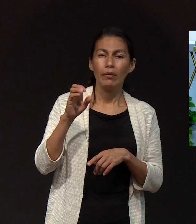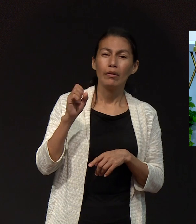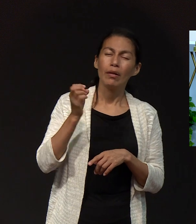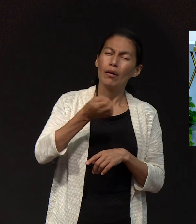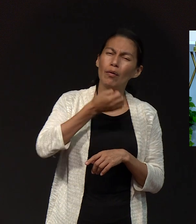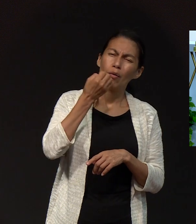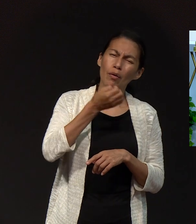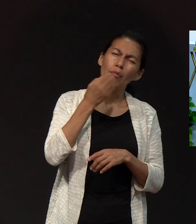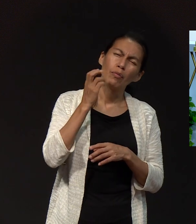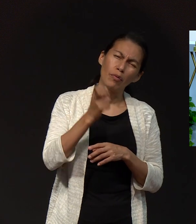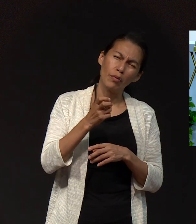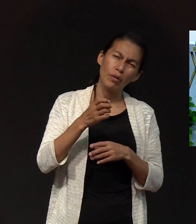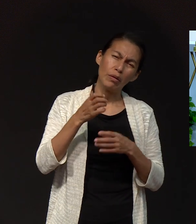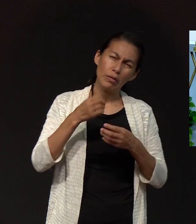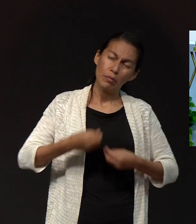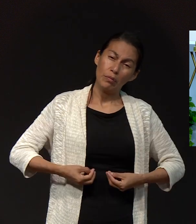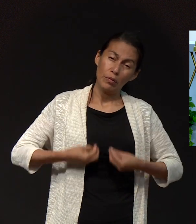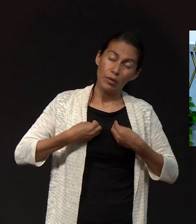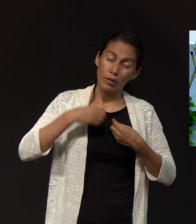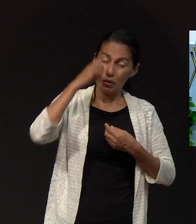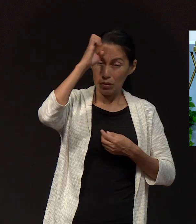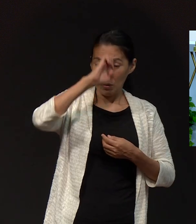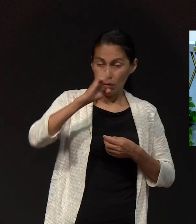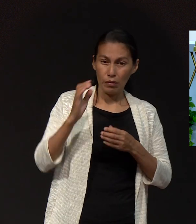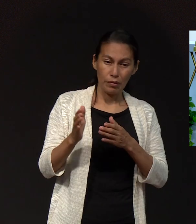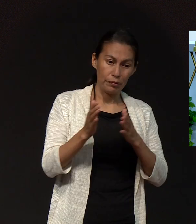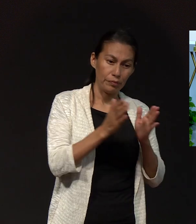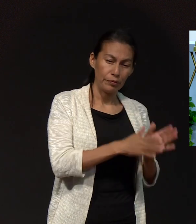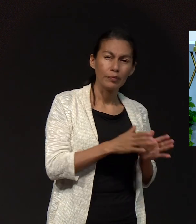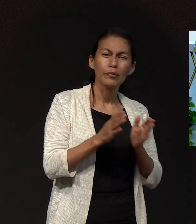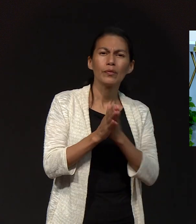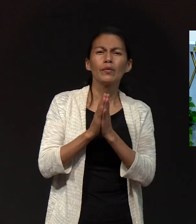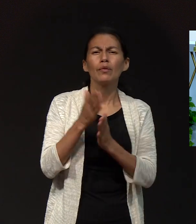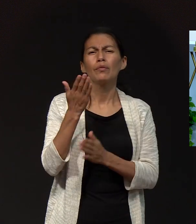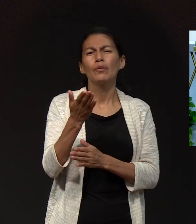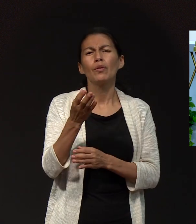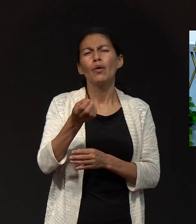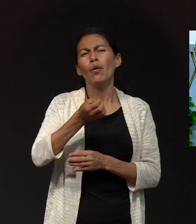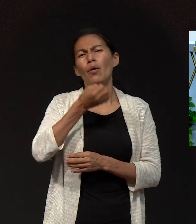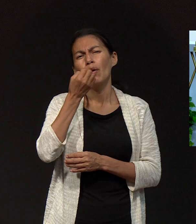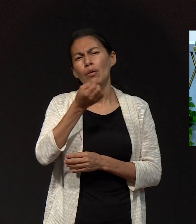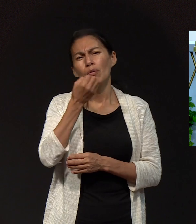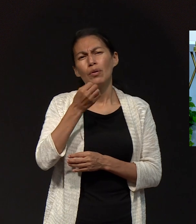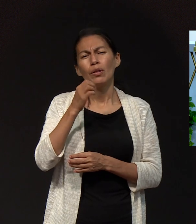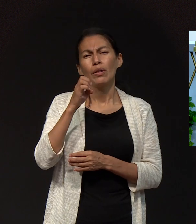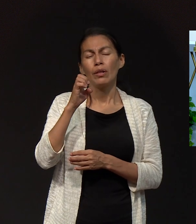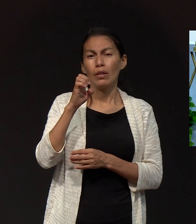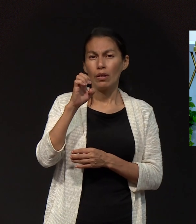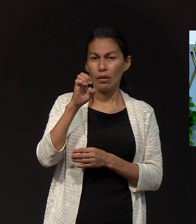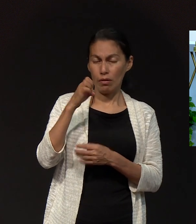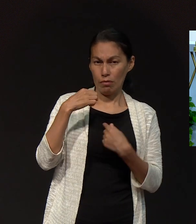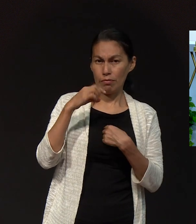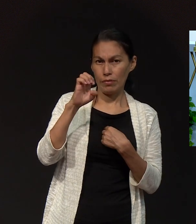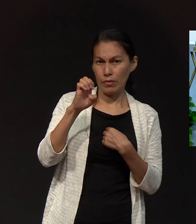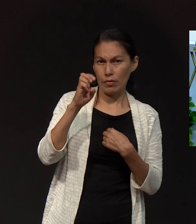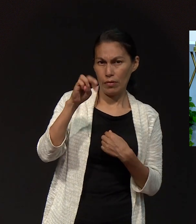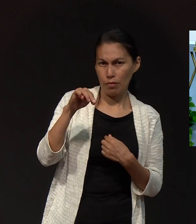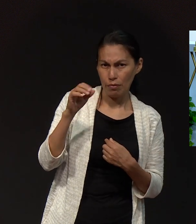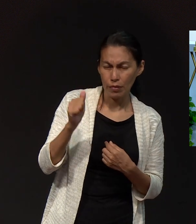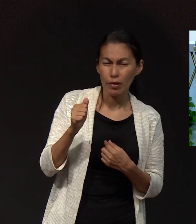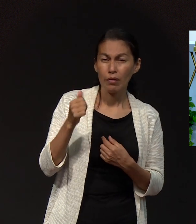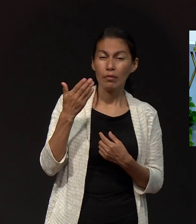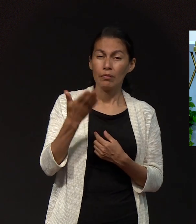esposo e hijo Que regresen Al camino de Dios Se llaman Adolfo Estefany Y José Adolfo Ema